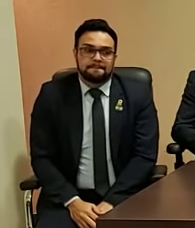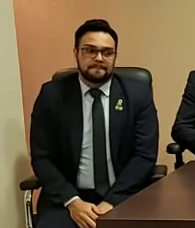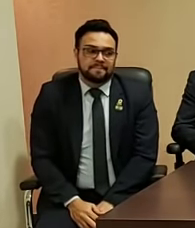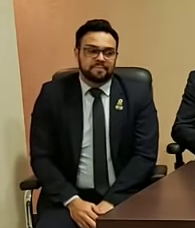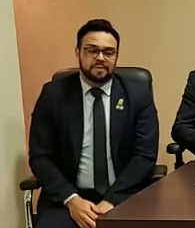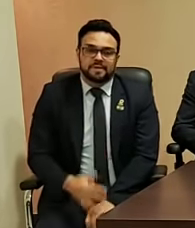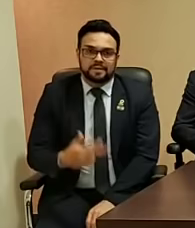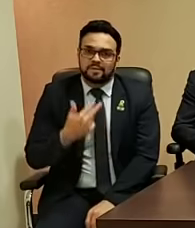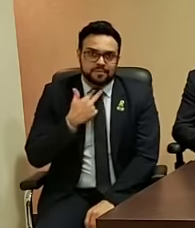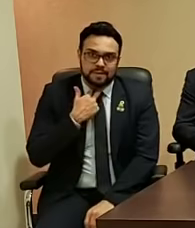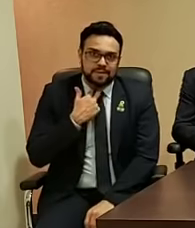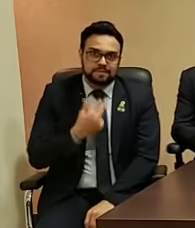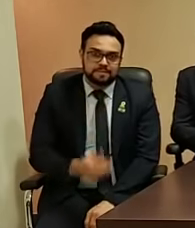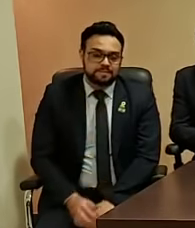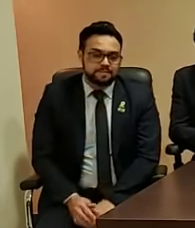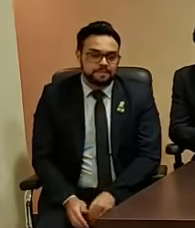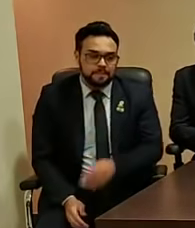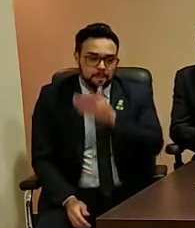dessa forma, não.